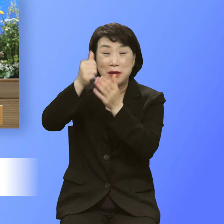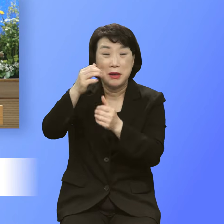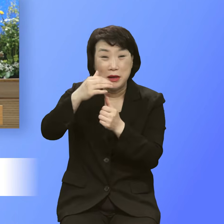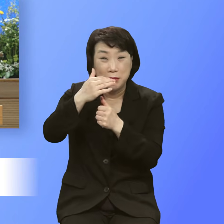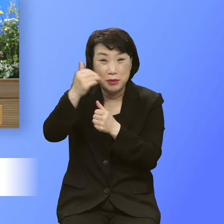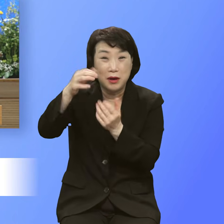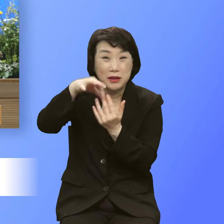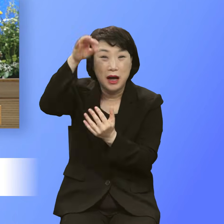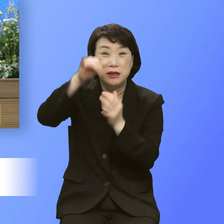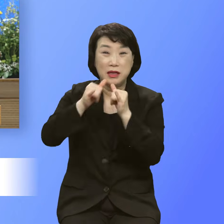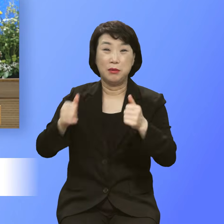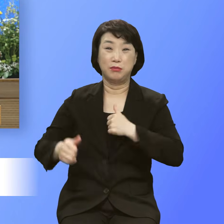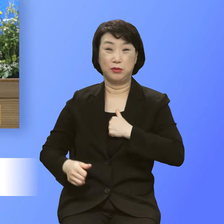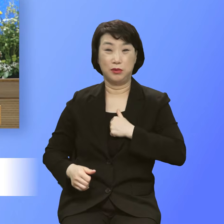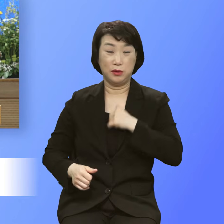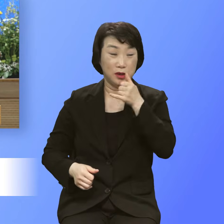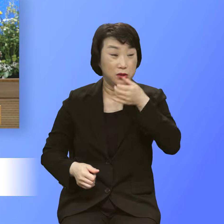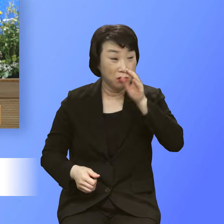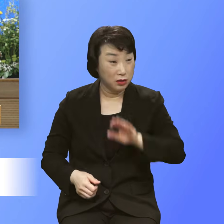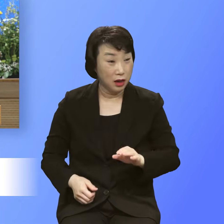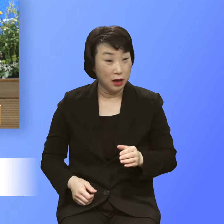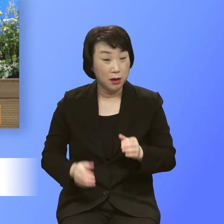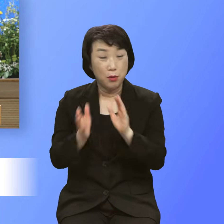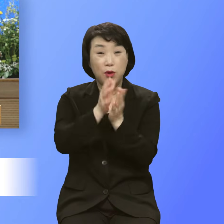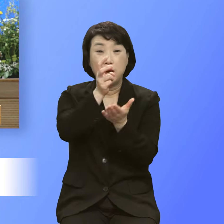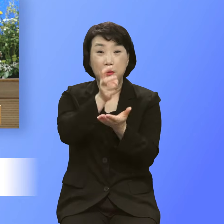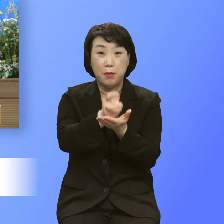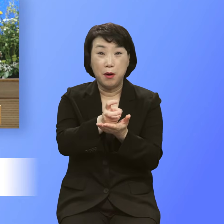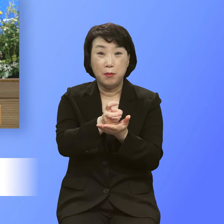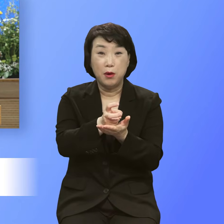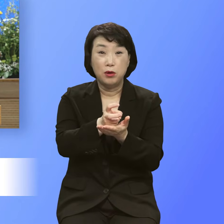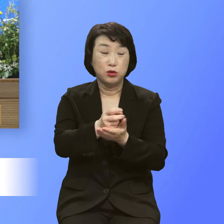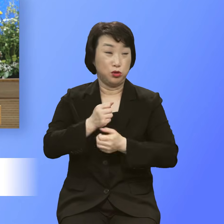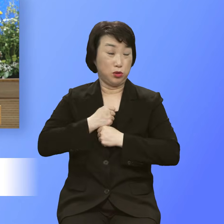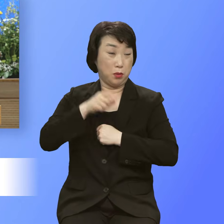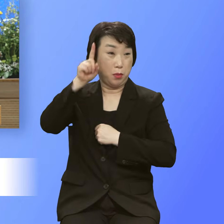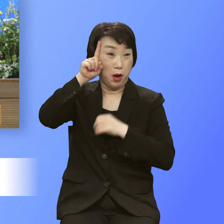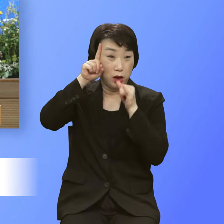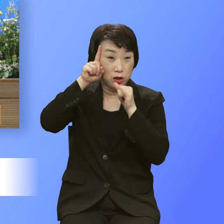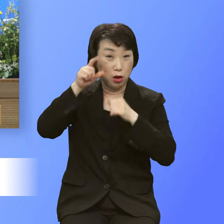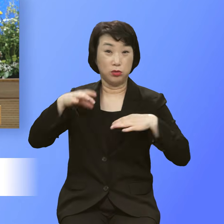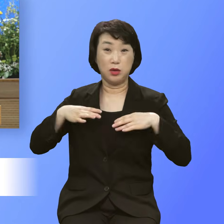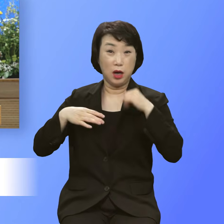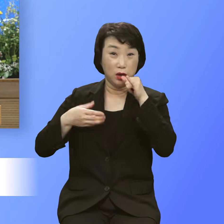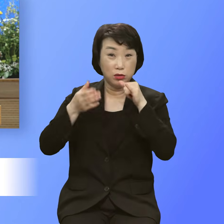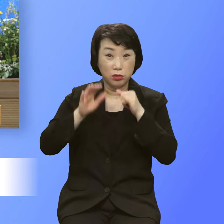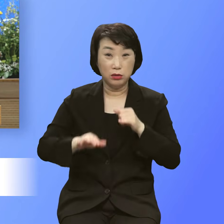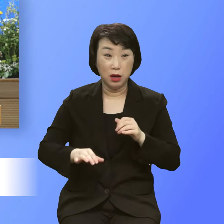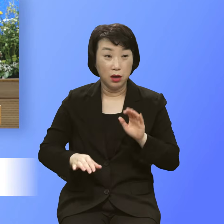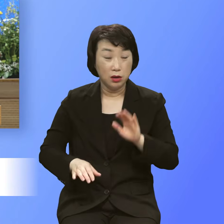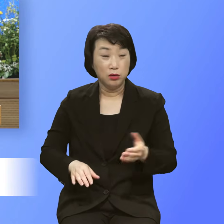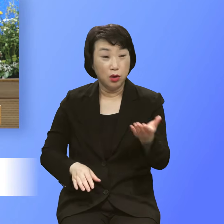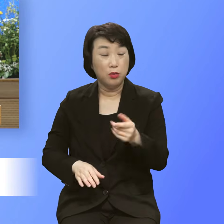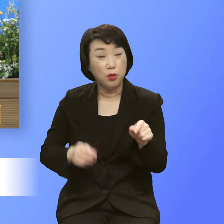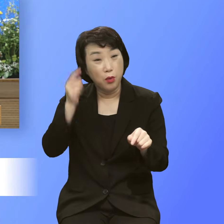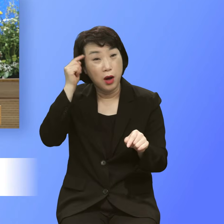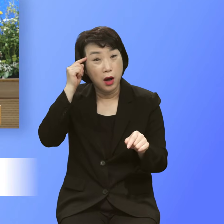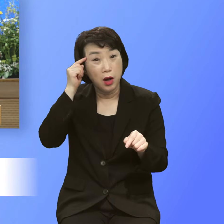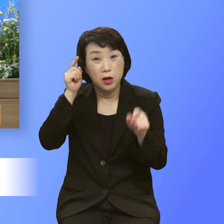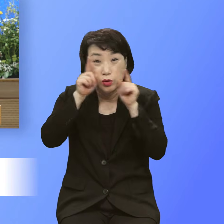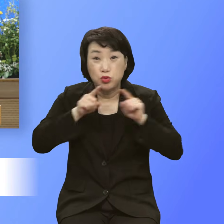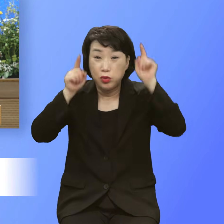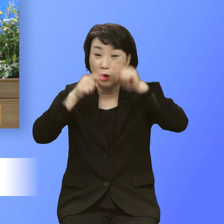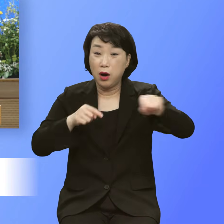선민이라는 자가 그리고 율법을 흠없이 지켰다고 자랑하던 자가 어떻게 이렇게